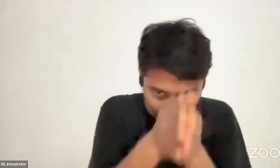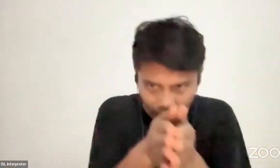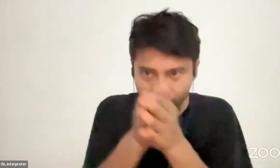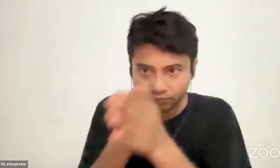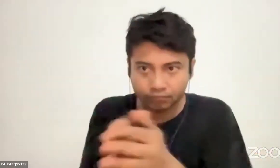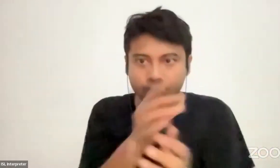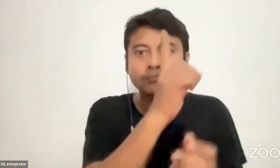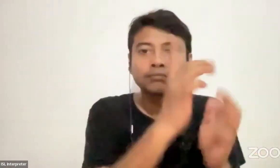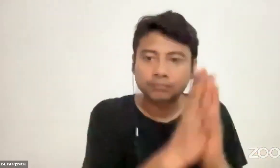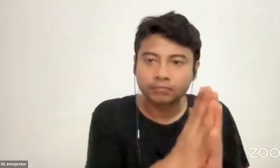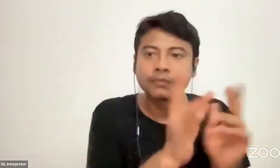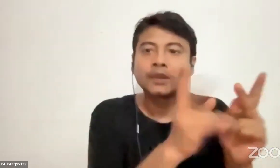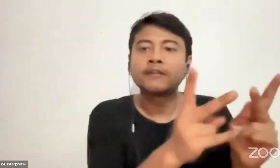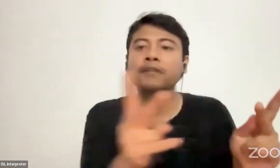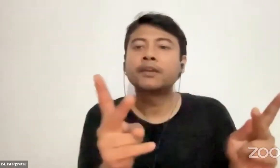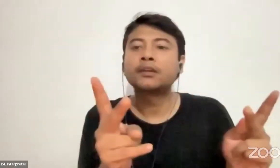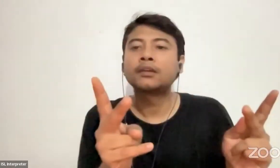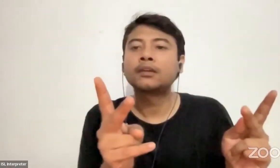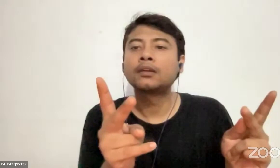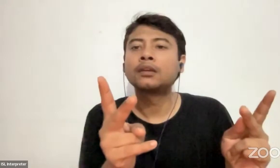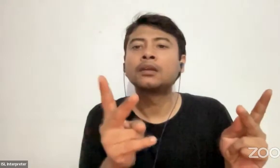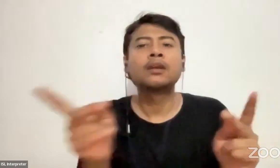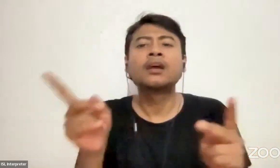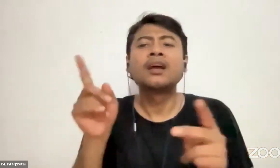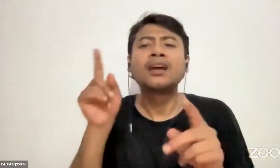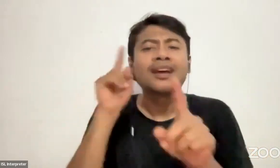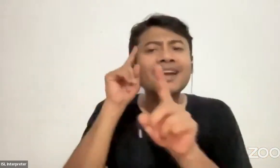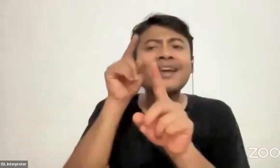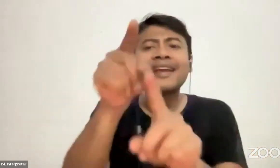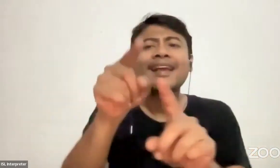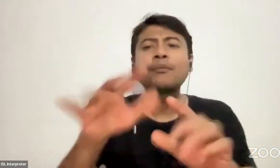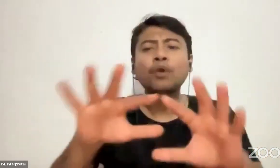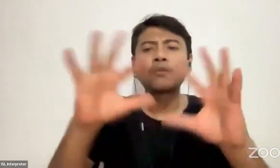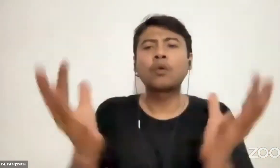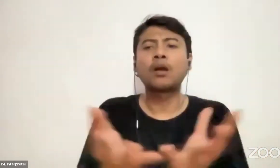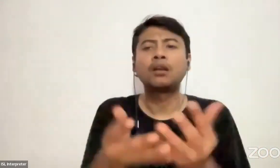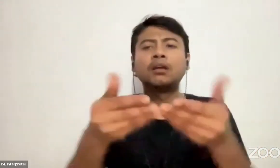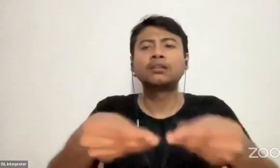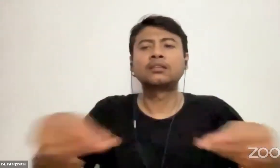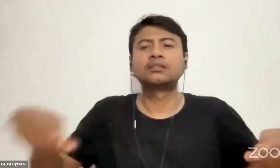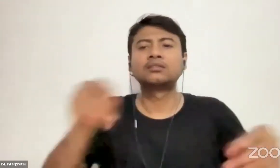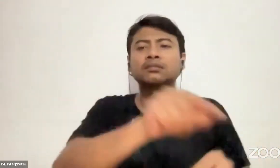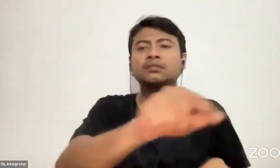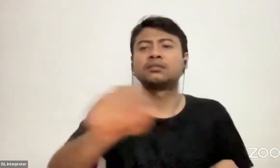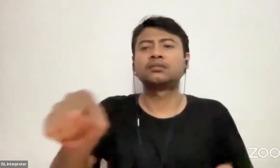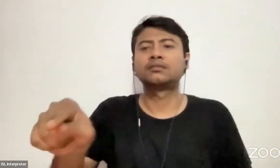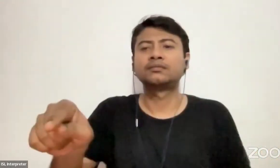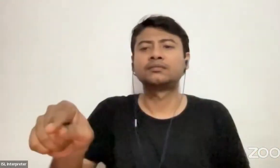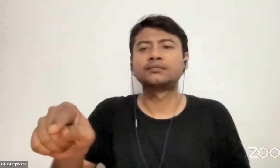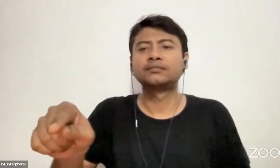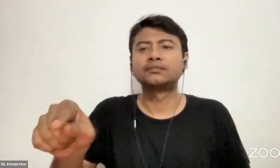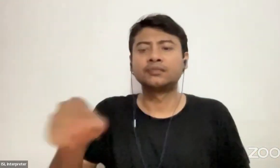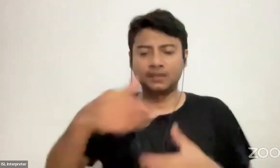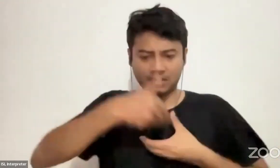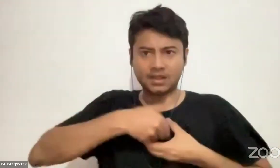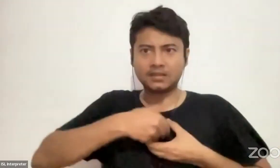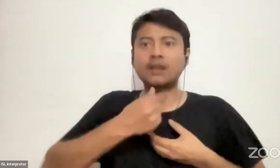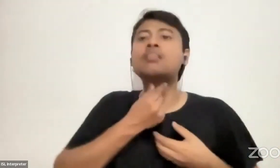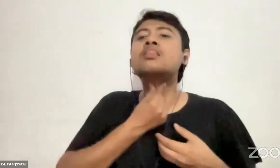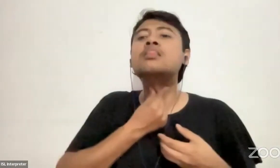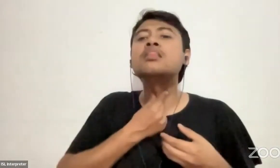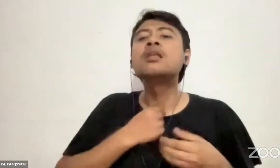भौतिक इच्छाओं के द्वारा हर ली गई है, उनके मन में कुछ भौतिक इच्छाएं हैं, इसलिए वो क्या करते हैं, वो देवताओं की शरण ले लेते